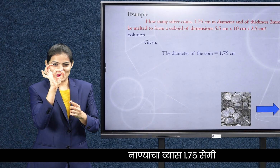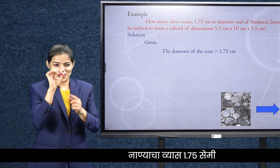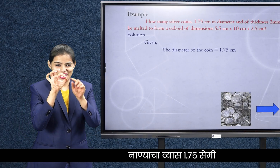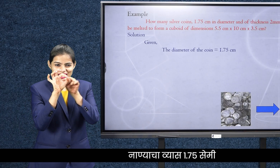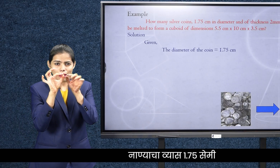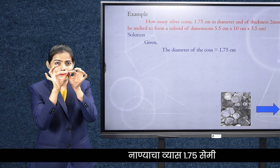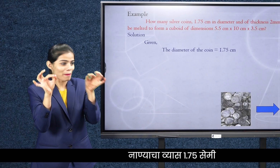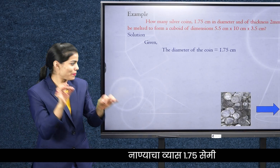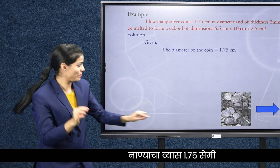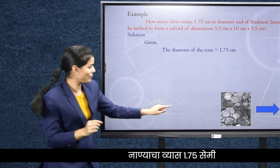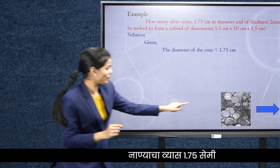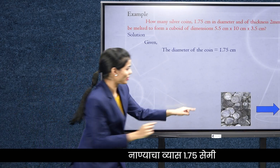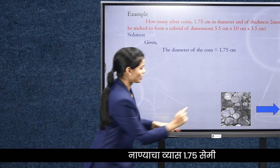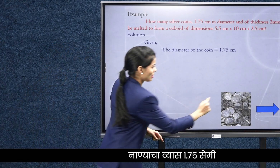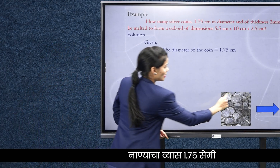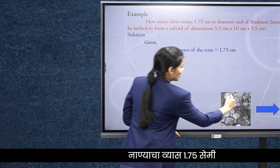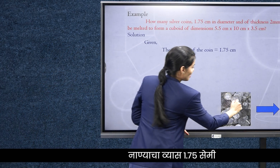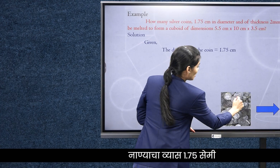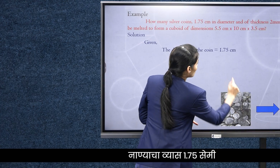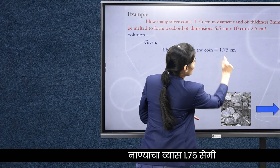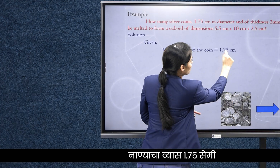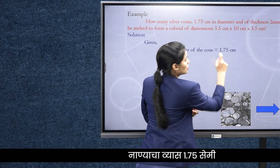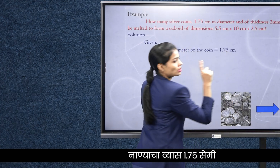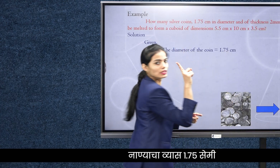व्यास 1.75 सेंटीमीटर.